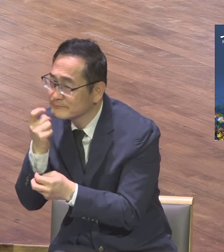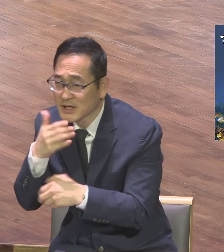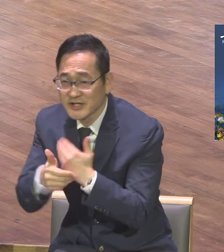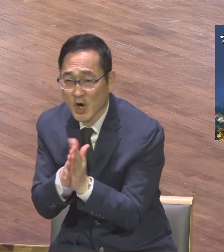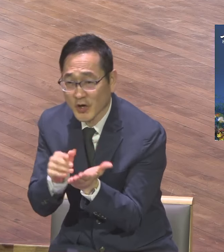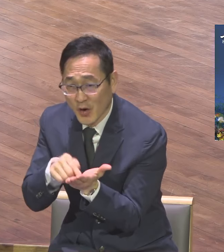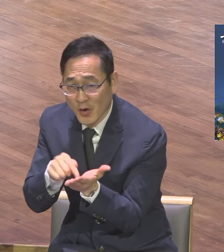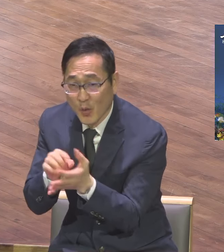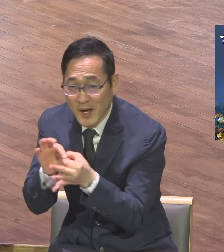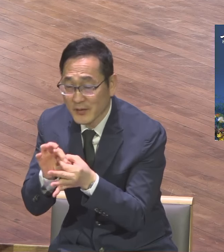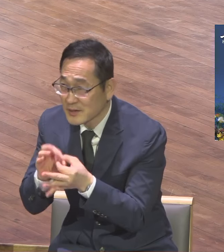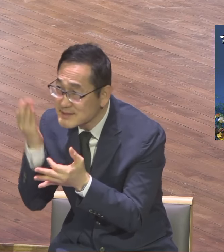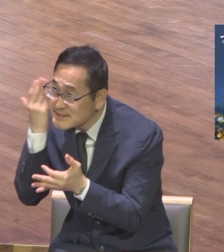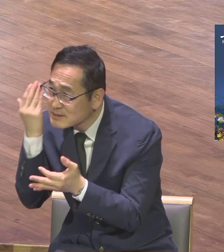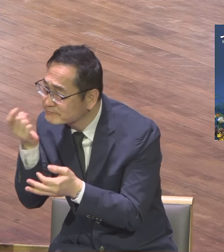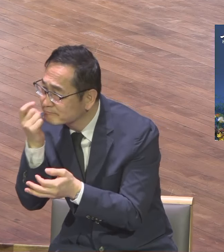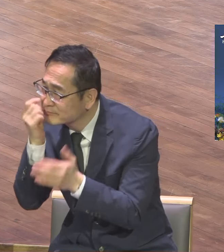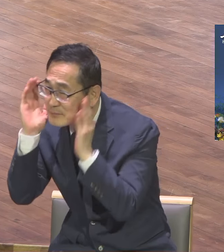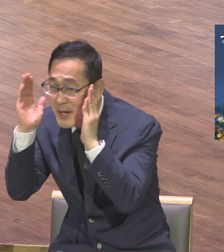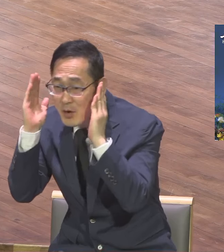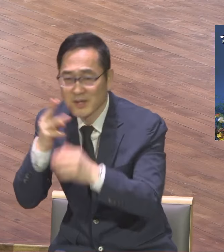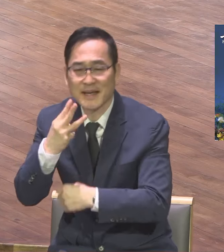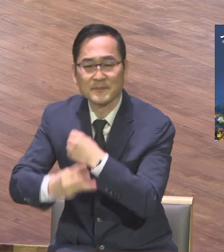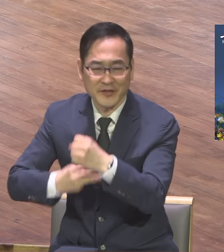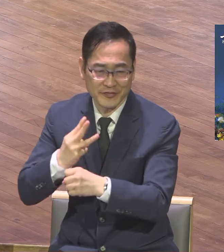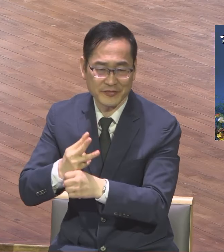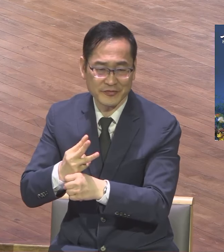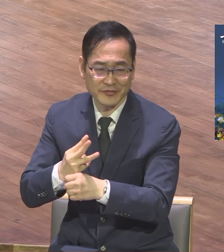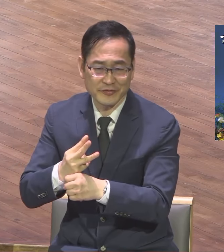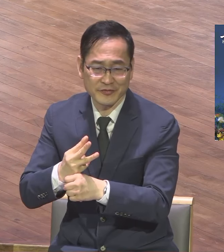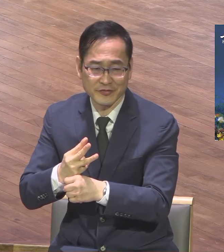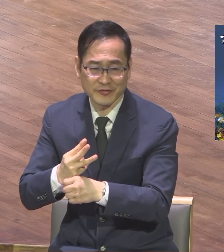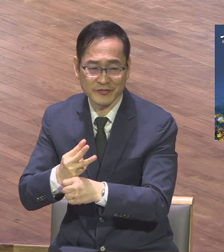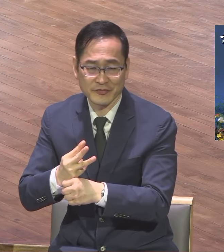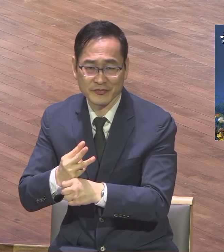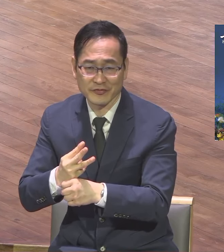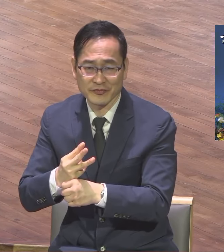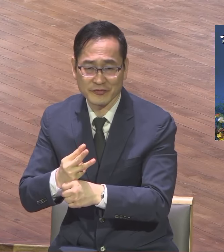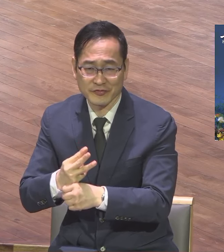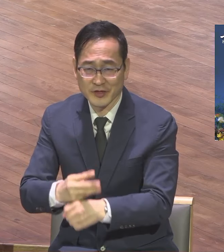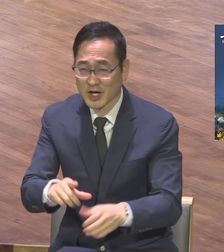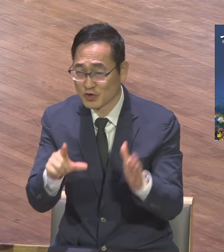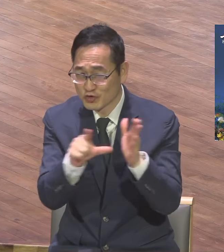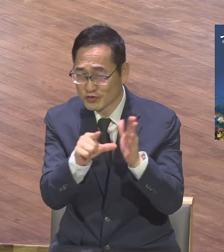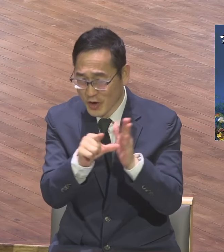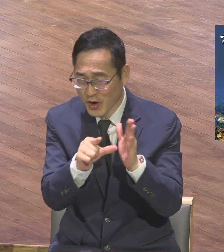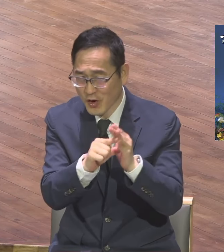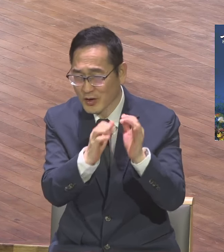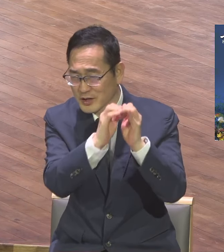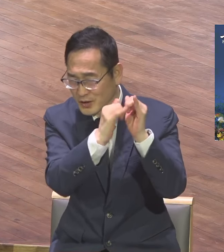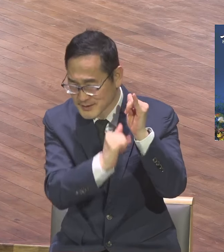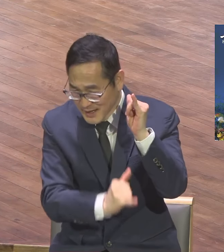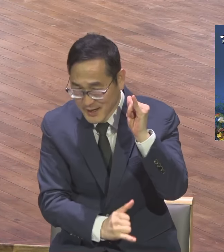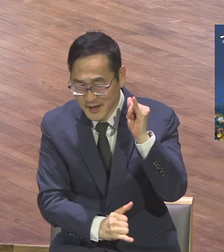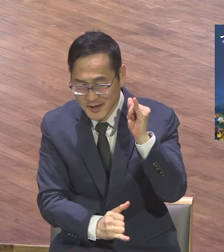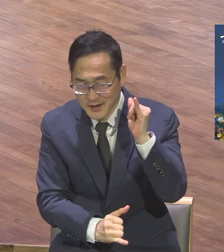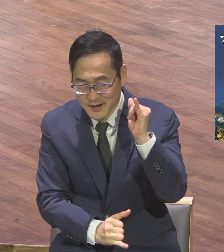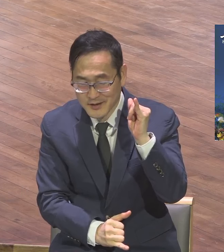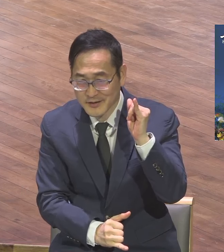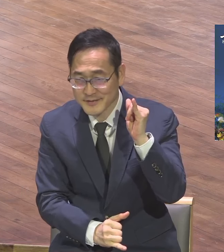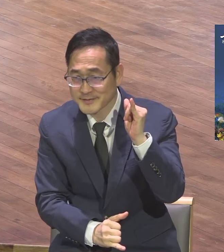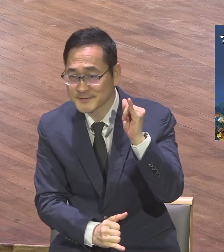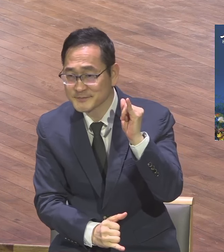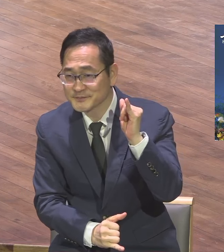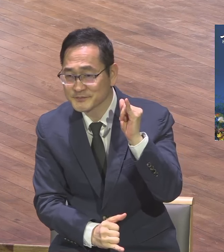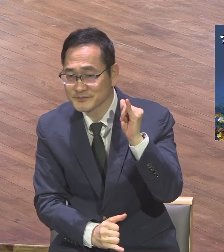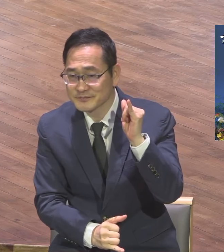공부한 것이 3년입니다. 그래서 개척하면서 마틴 루터부터 시작해서 쫙 전부 다 마틴 루터 존스